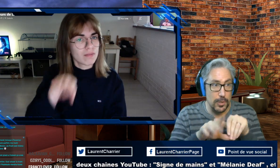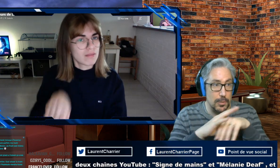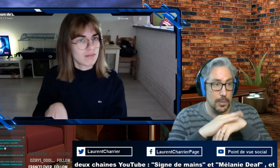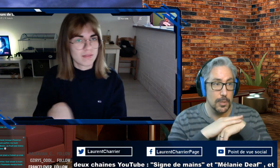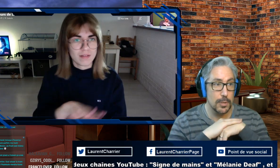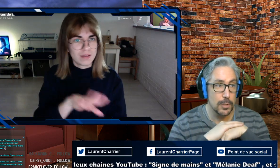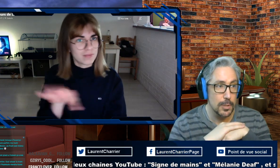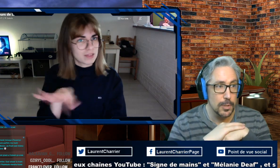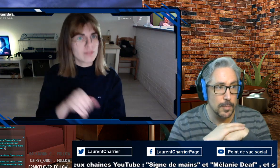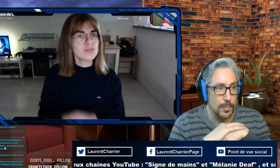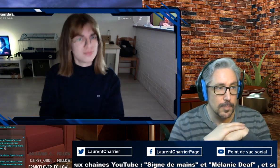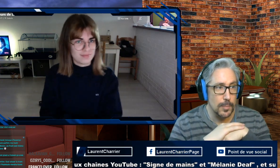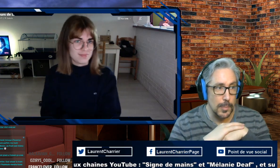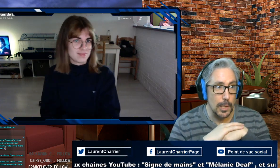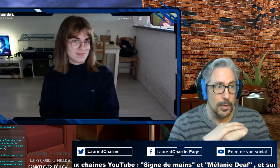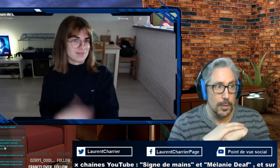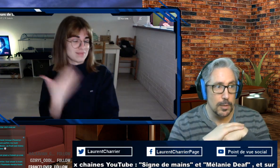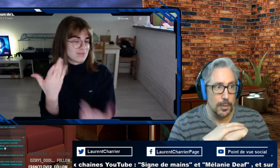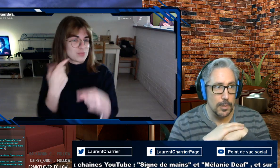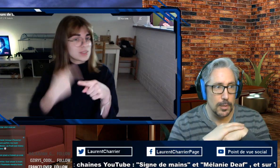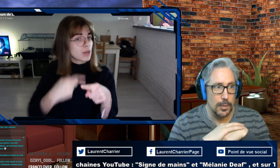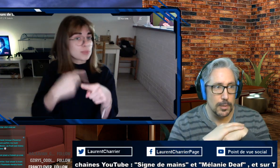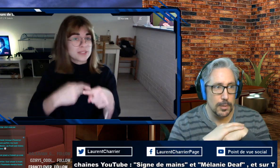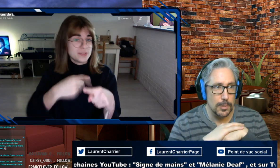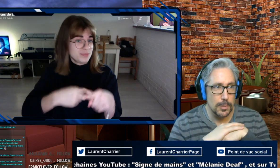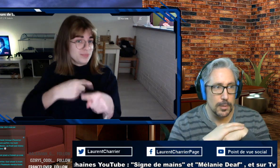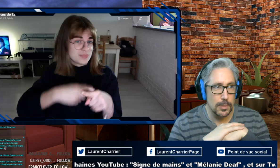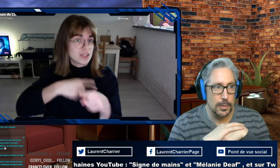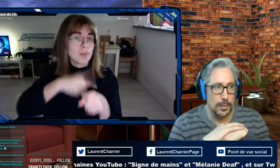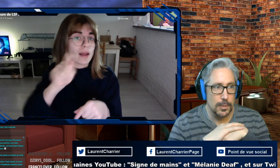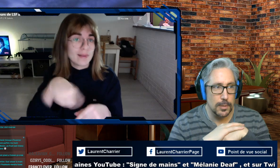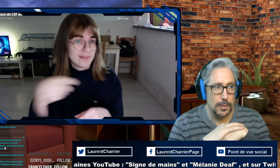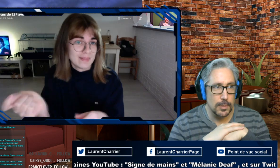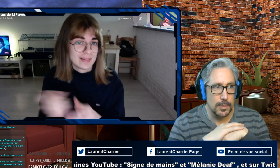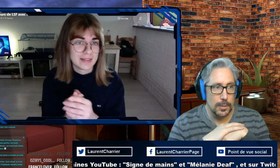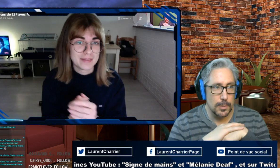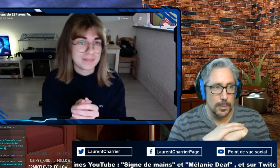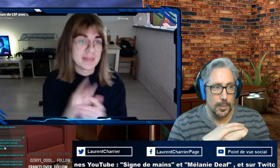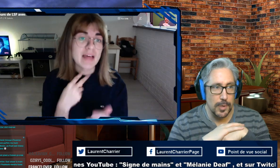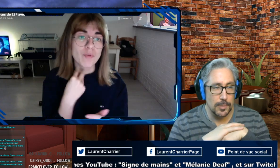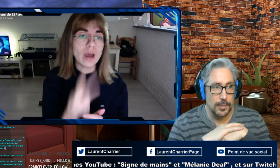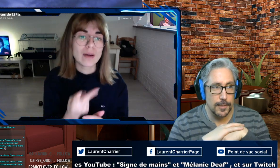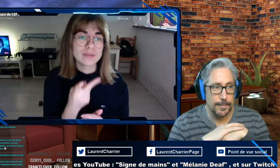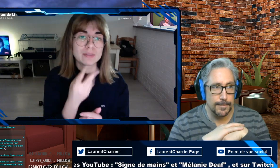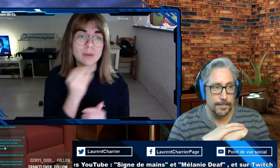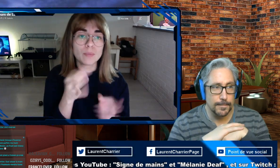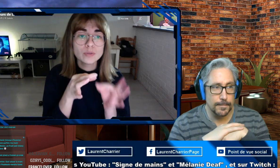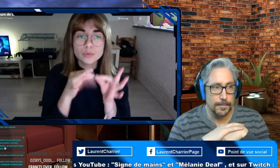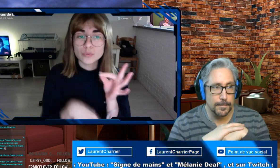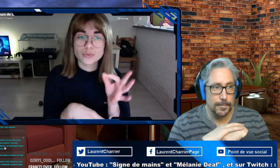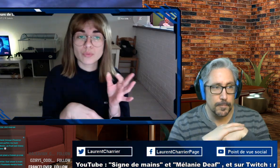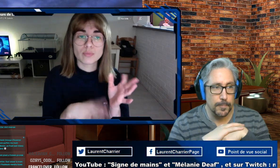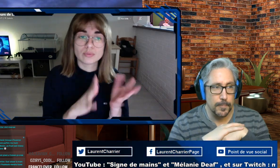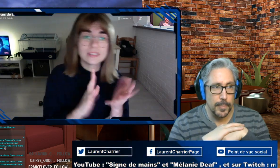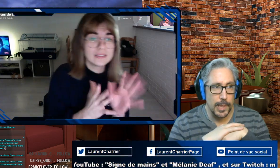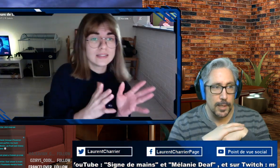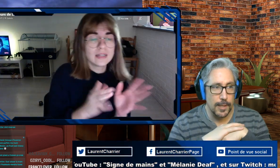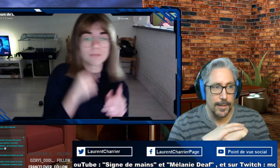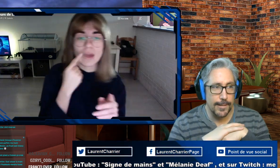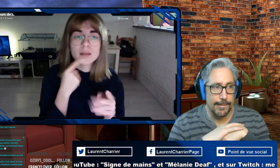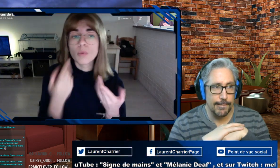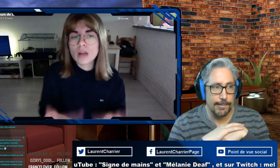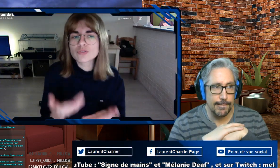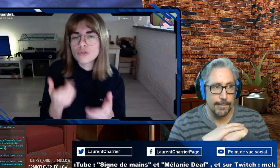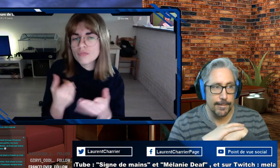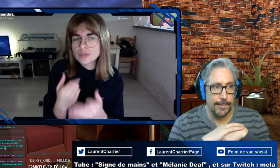quasiment plus rien. T'as vu? Petit à petit, c'est normal. Mais la voix, t'es pas une bonne solution. Signer